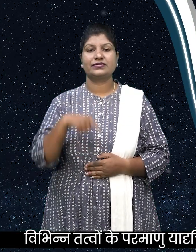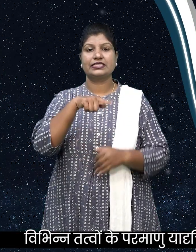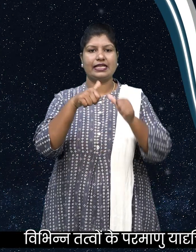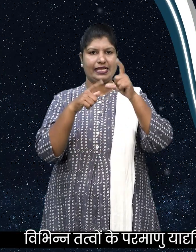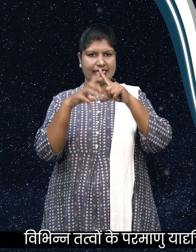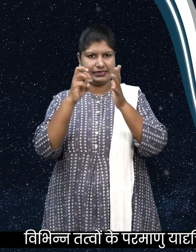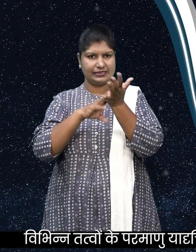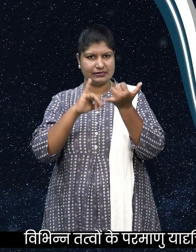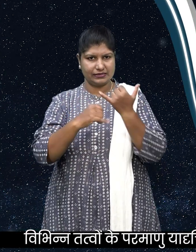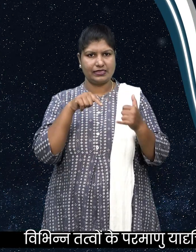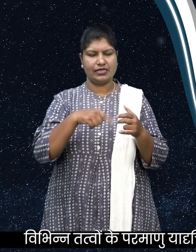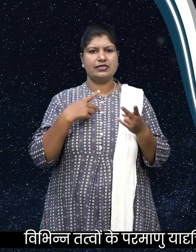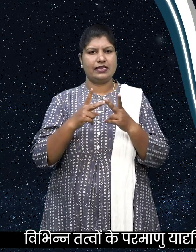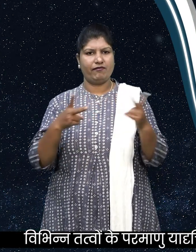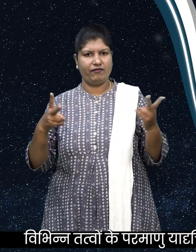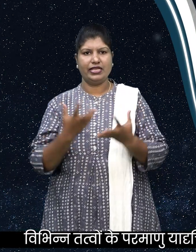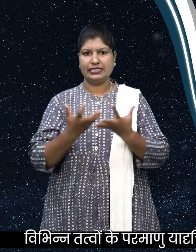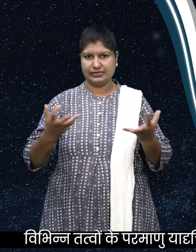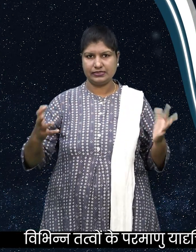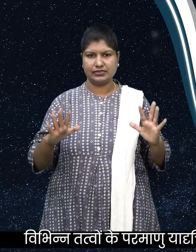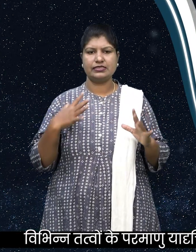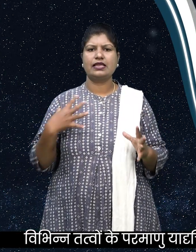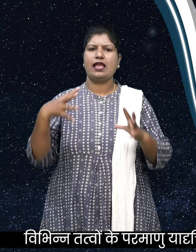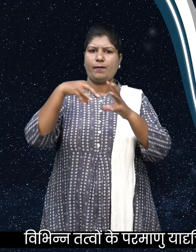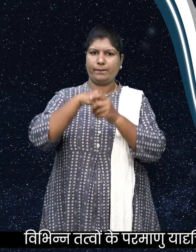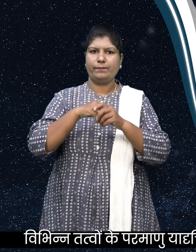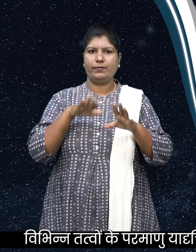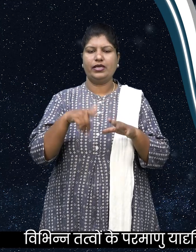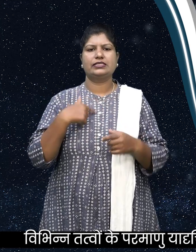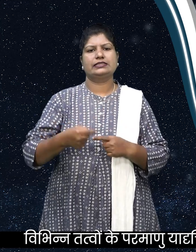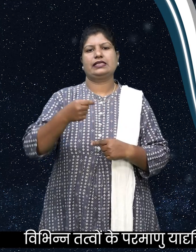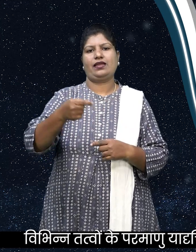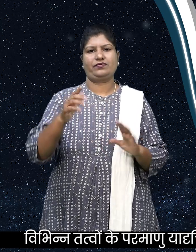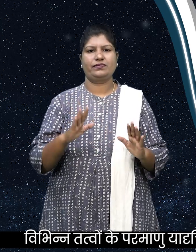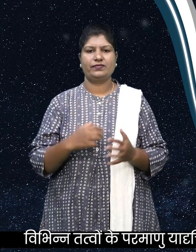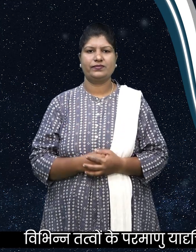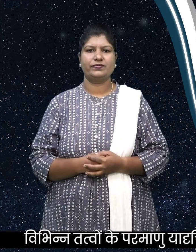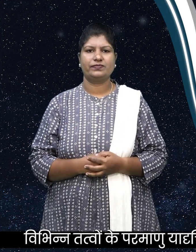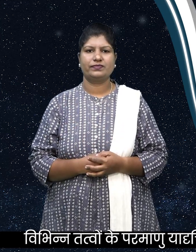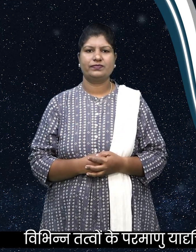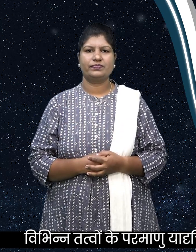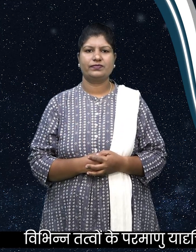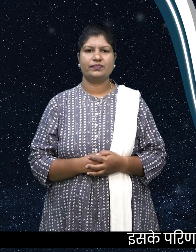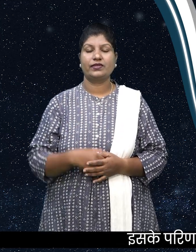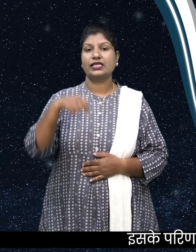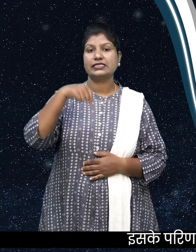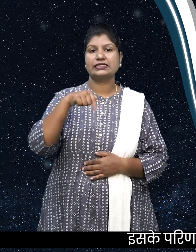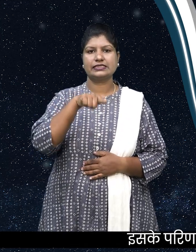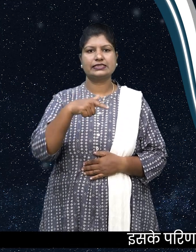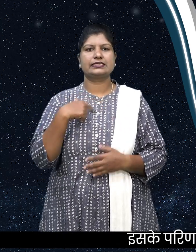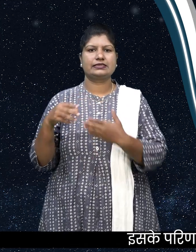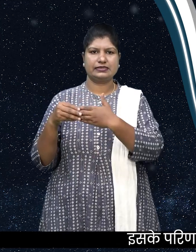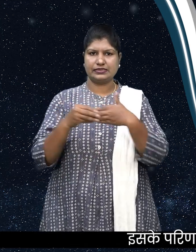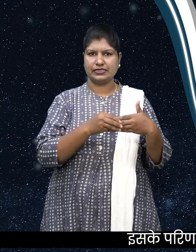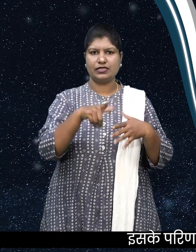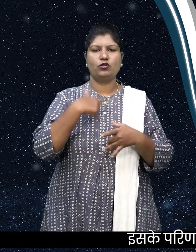विभिन्न तत्वों के परमाणु यादृच्छिक रूप से एक साथ अणुओं का निर्माण करने लगे। इसके